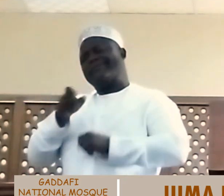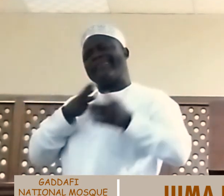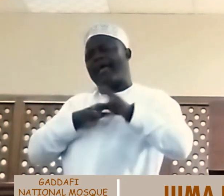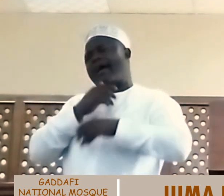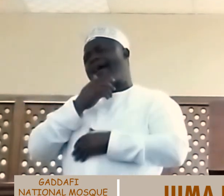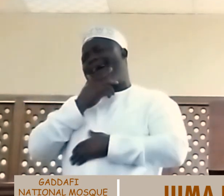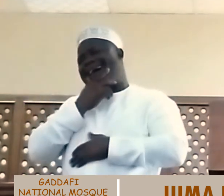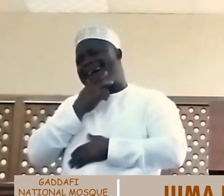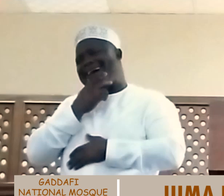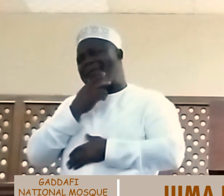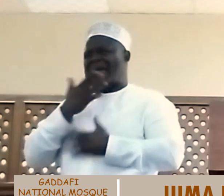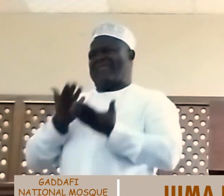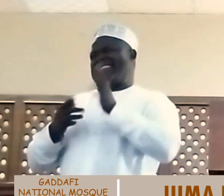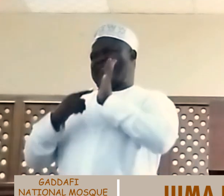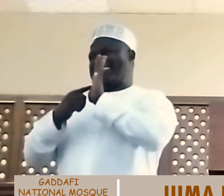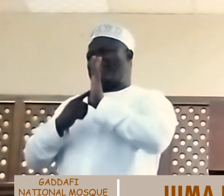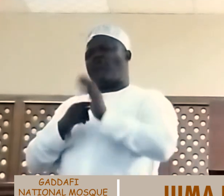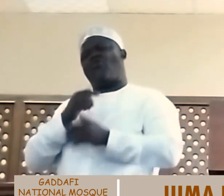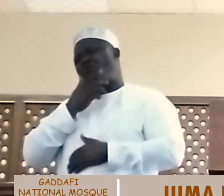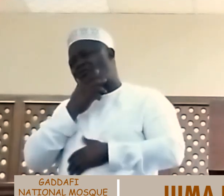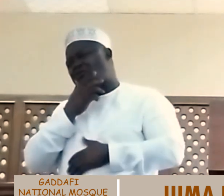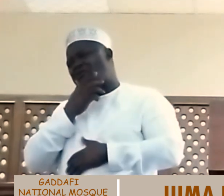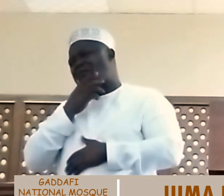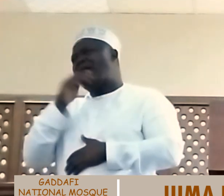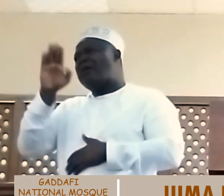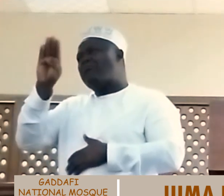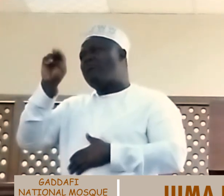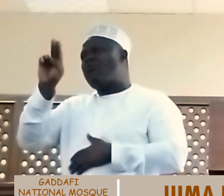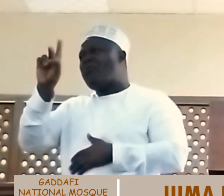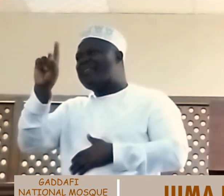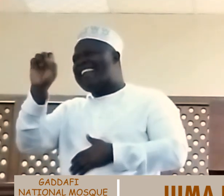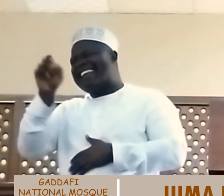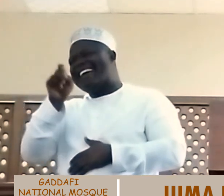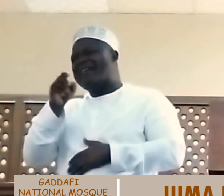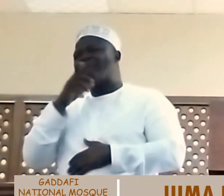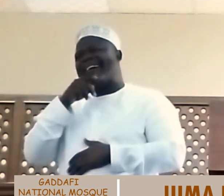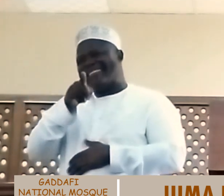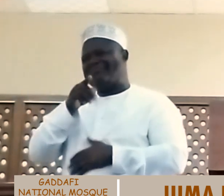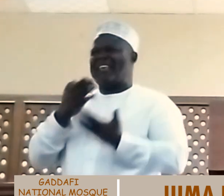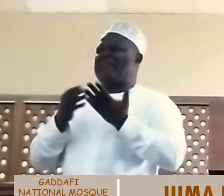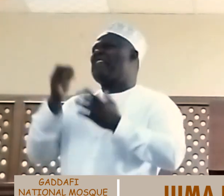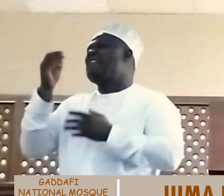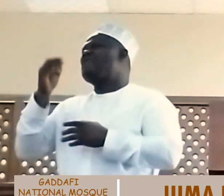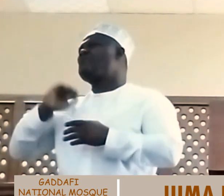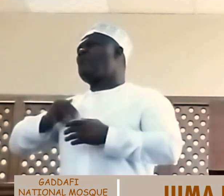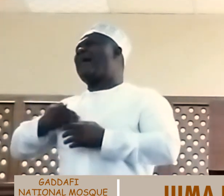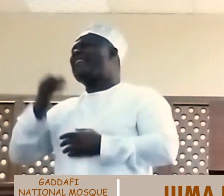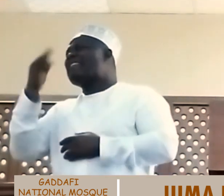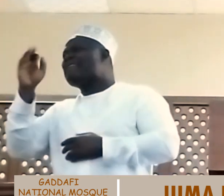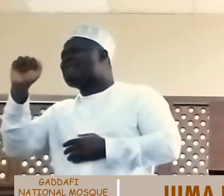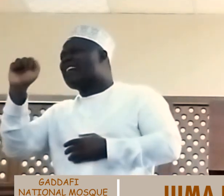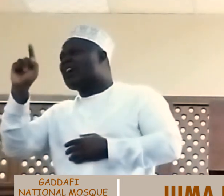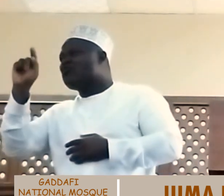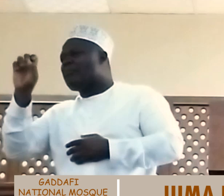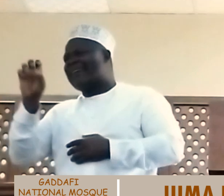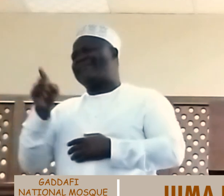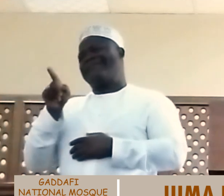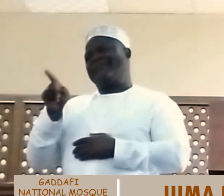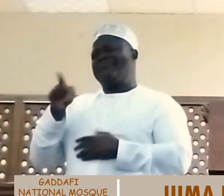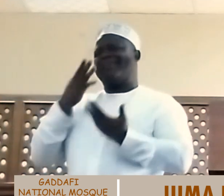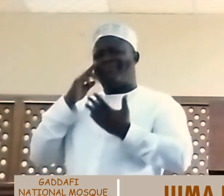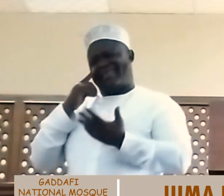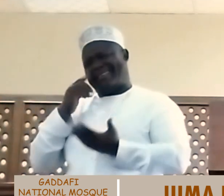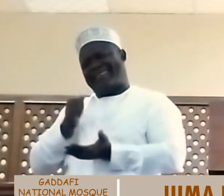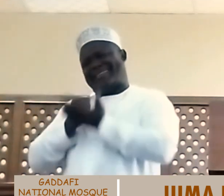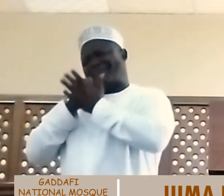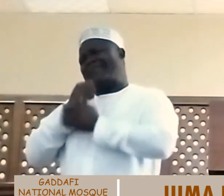ne bagamba nti twafiirwa budala, twafiirwa Fatuma, wano yandibadde atuyisa, wano